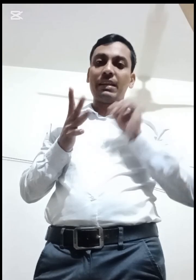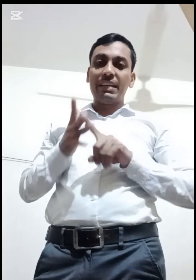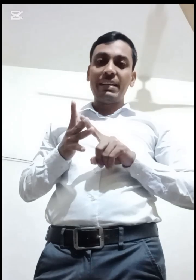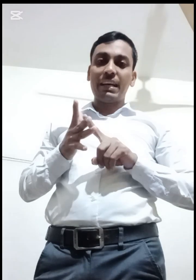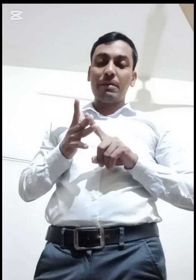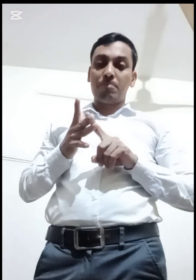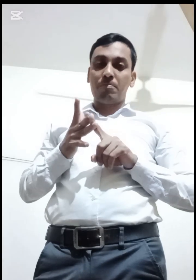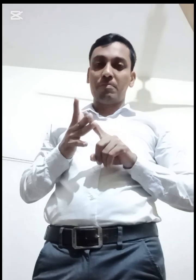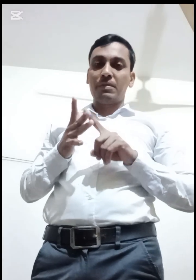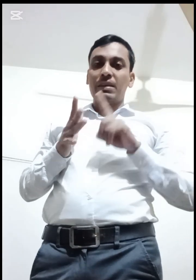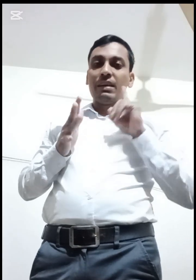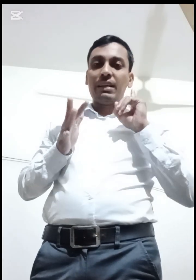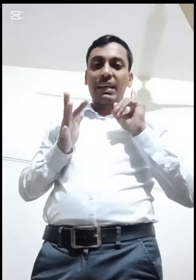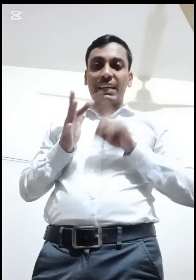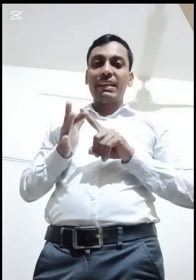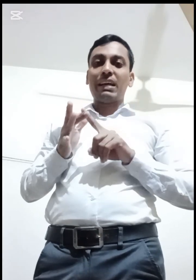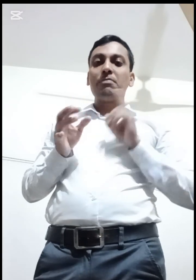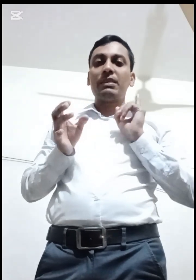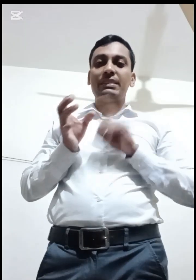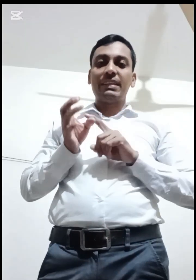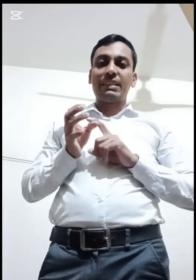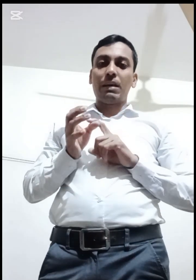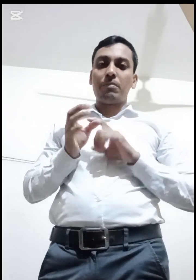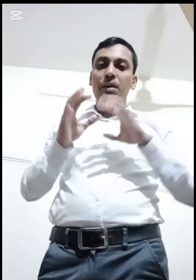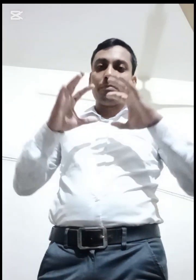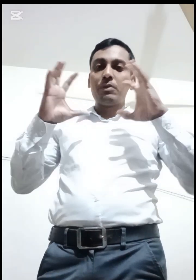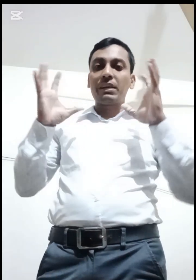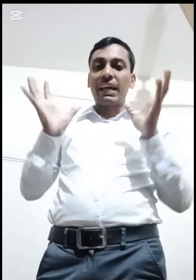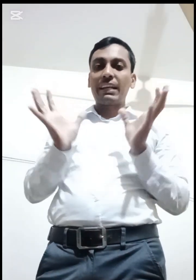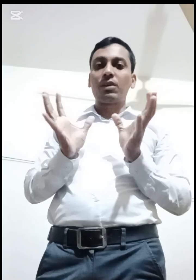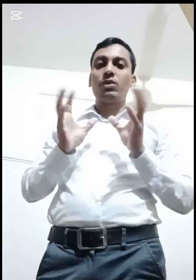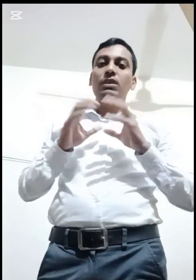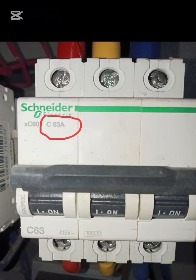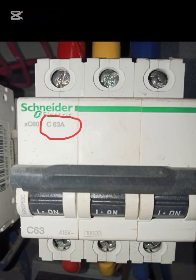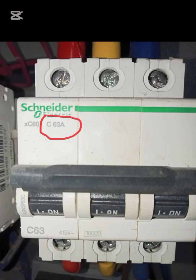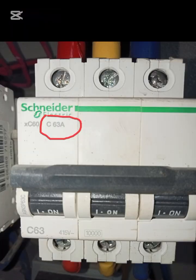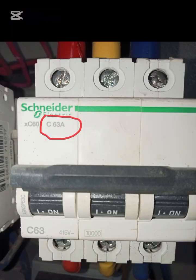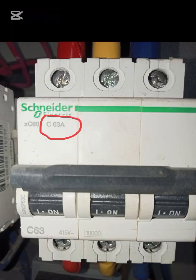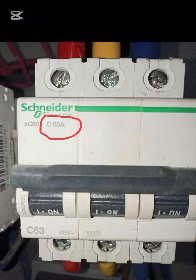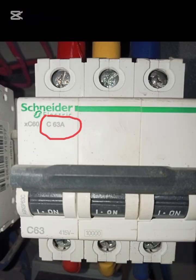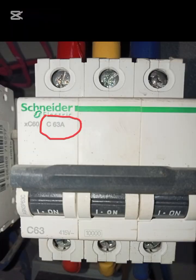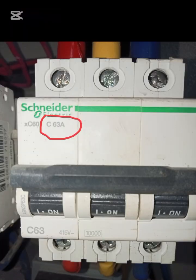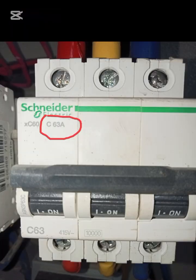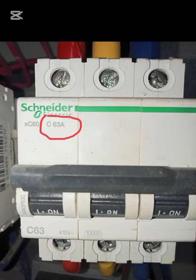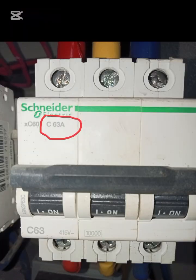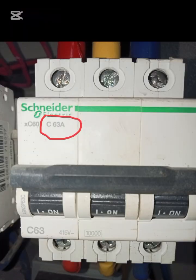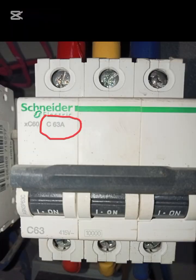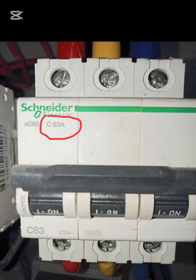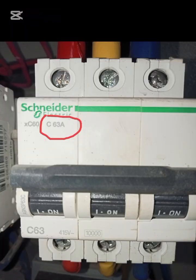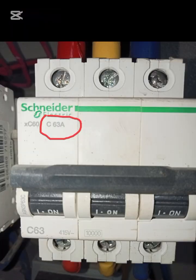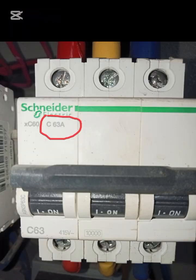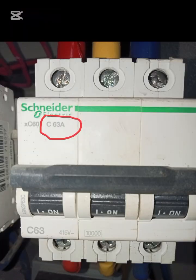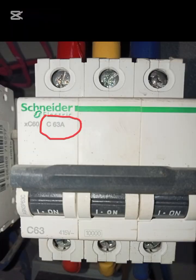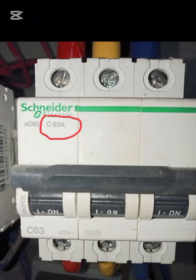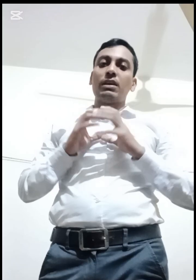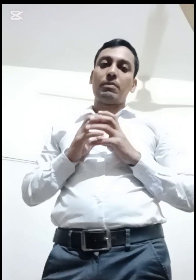ডি টাইপ না কে টাইপ না জেড টাইপ, বিভিন্ন ক্যাটাগরি হচ্ছে সি টাইপের 63 অ্যাম্পিয়ার